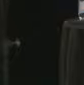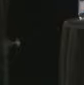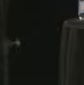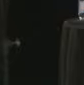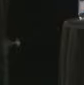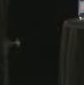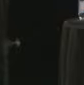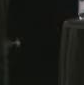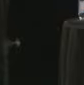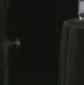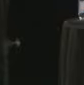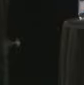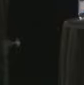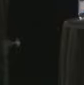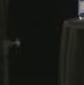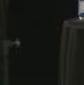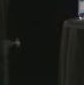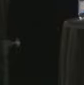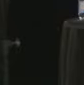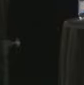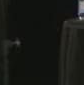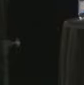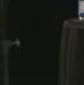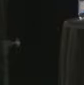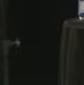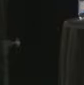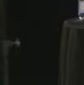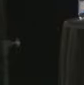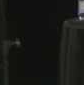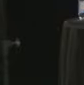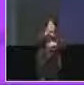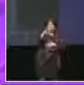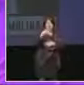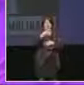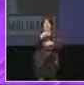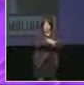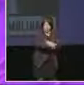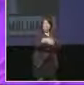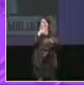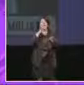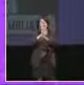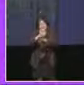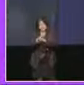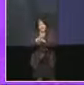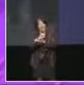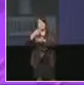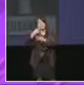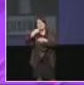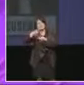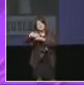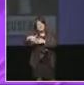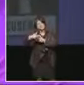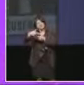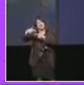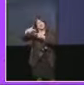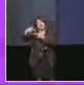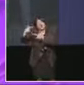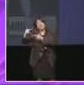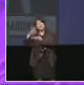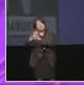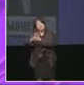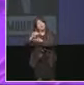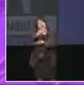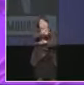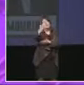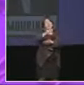dire Luciano Fontana il Corriere della Sera Carlo Verdelli Repubblica Maurizio Molinari La Stampa Virman Cusenza il Messaggero Fadio Tamburini sono le 24 ore